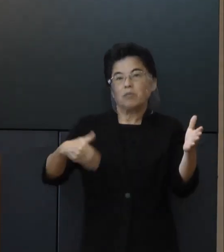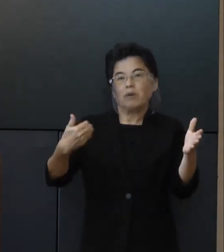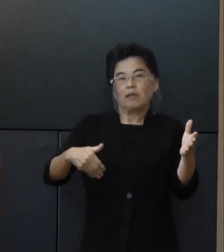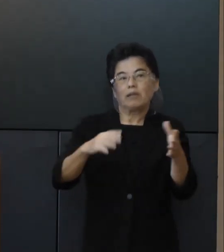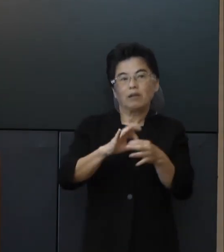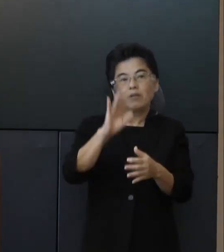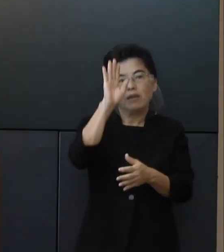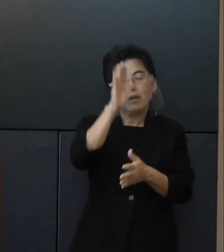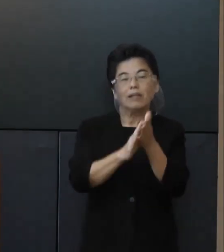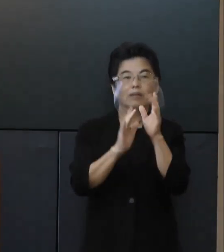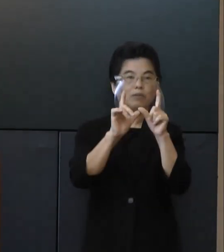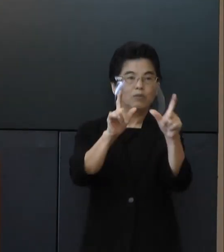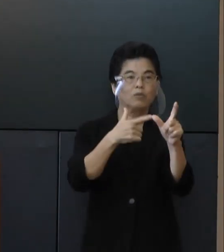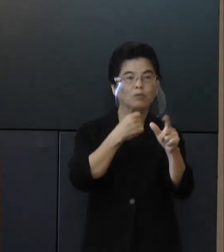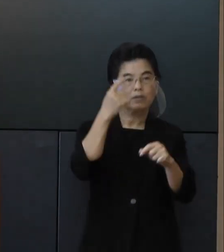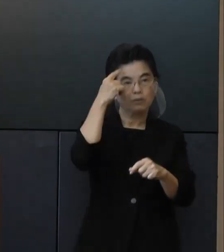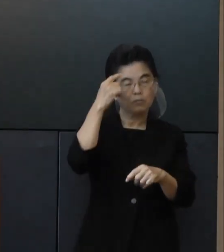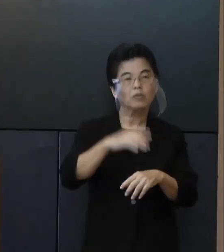し訳ございません。